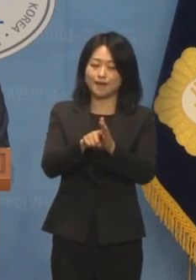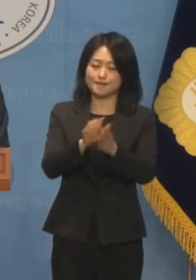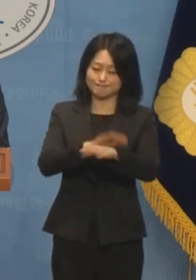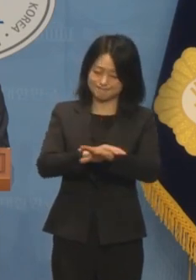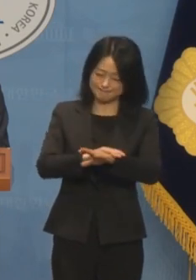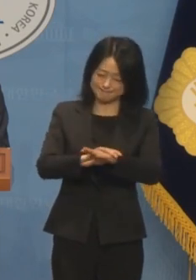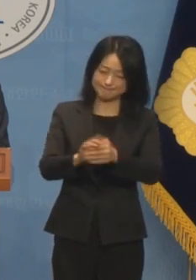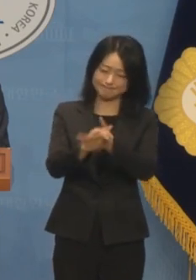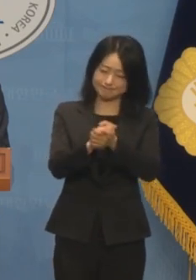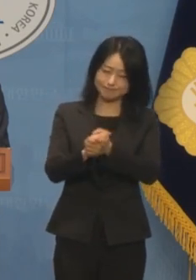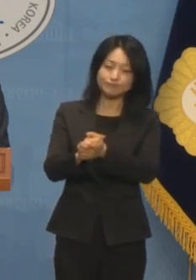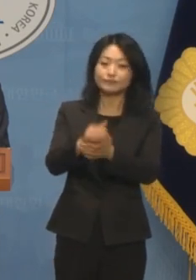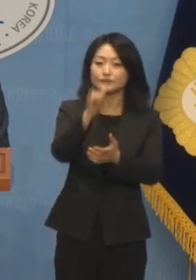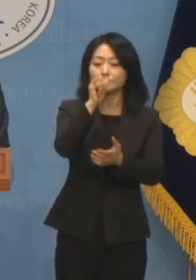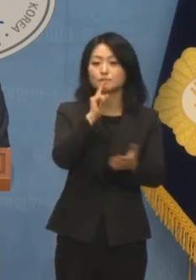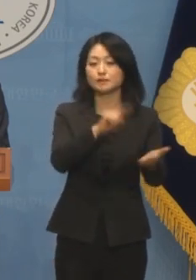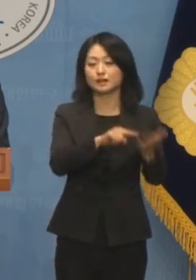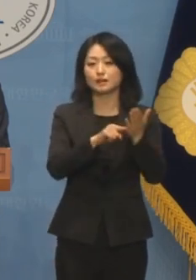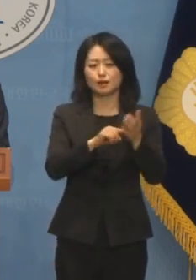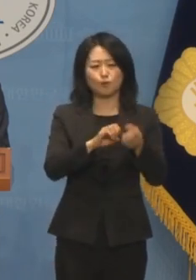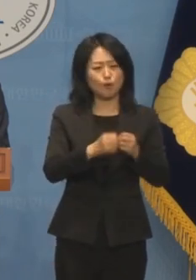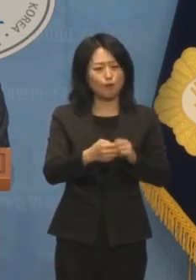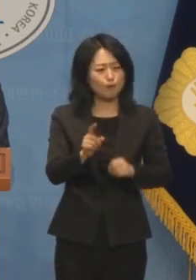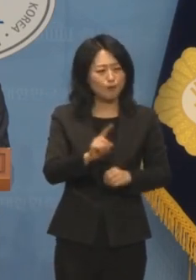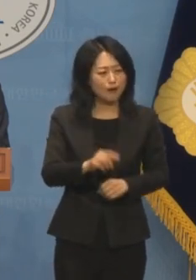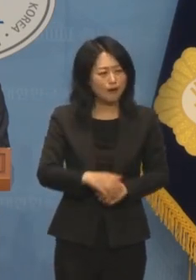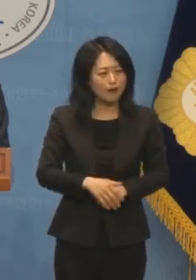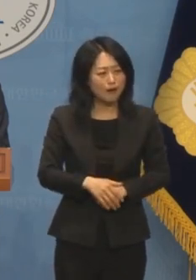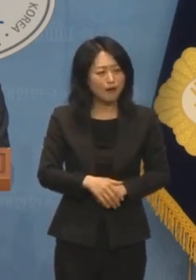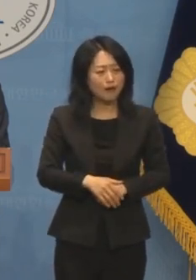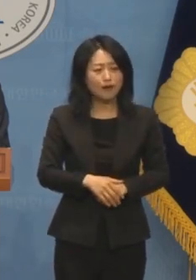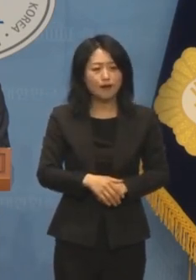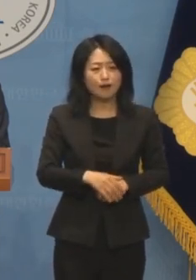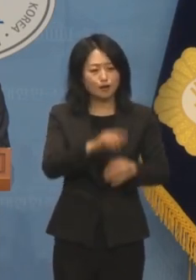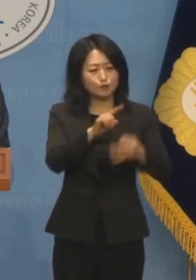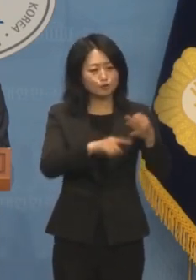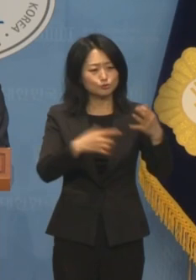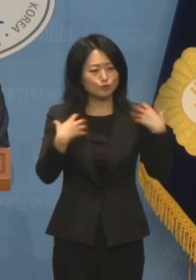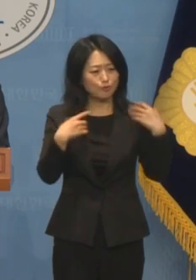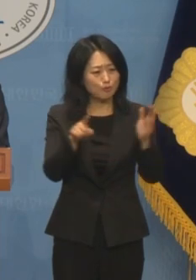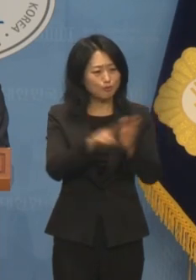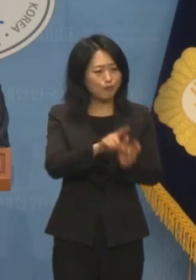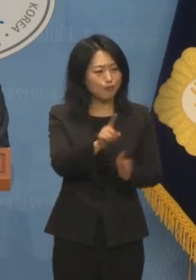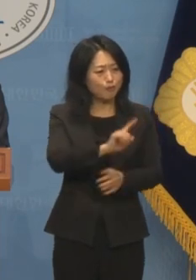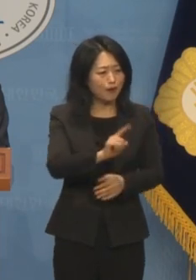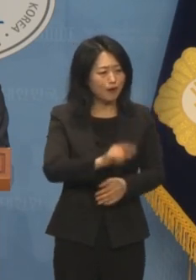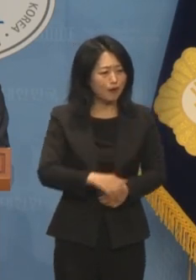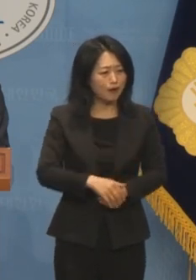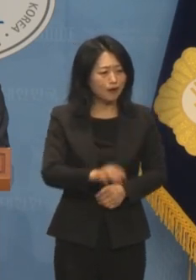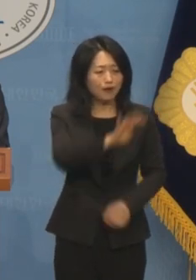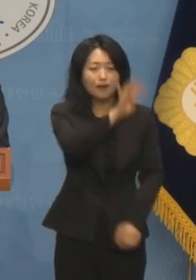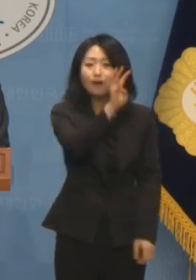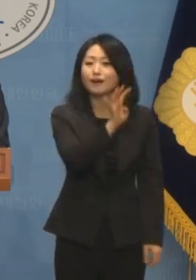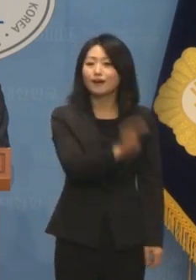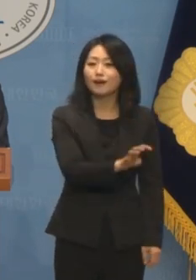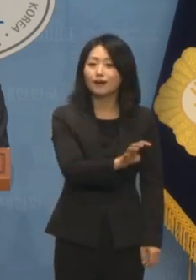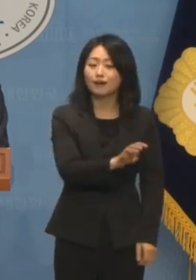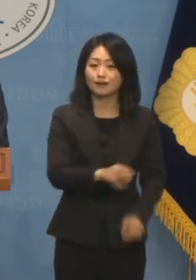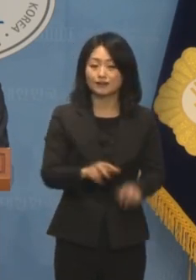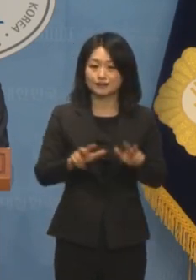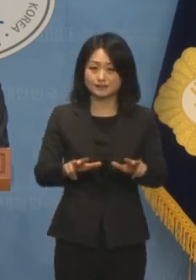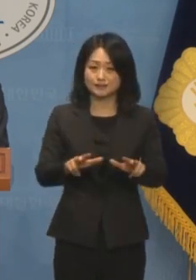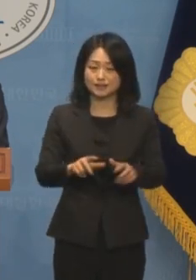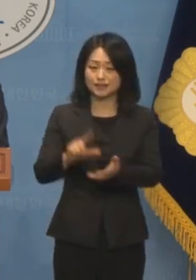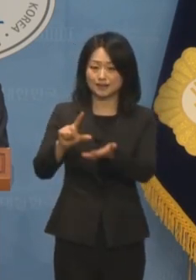했습니다. 무엇이 왜곡이고 이런 정부를 대체 어떻게 믿으라는 말입니까?